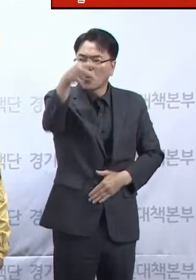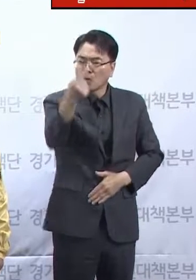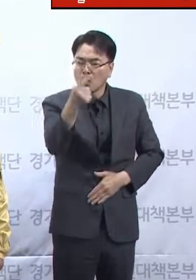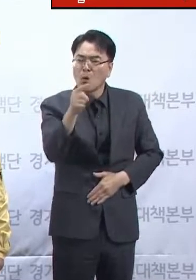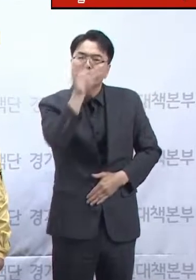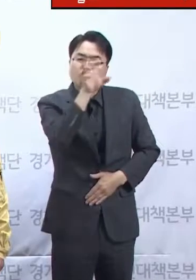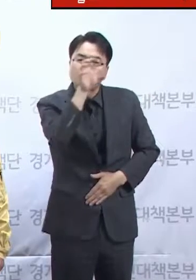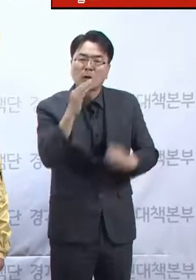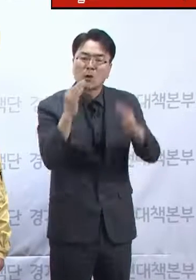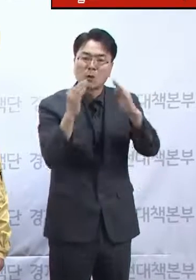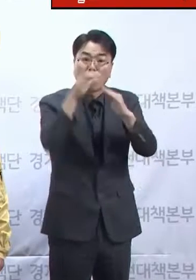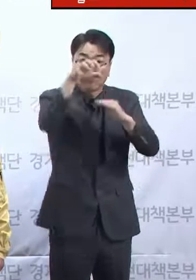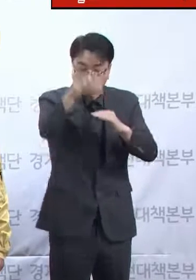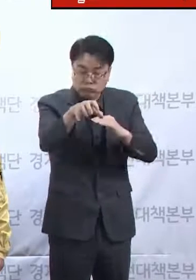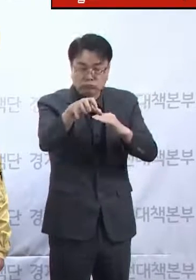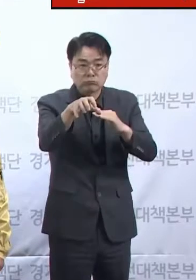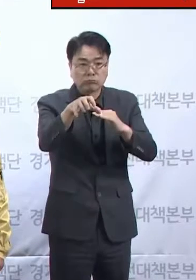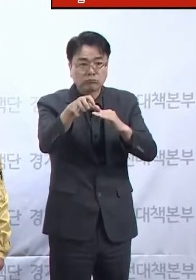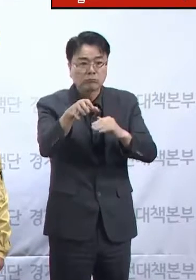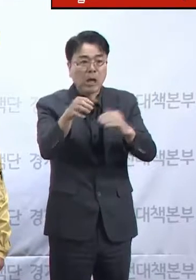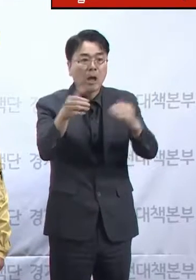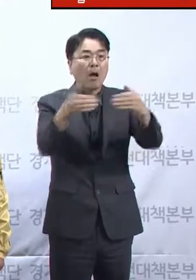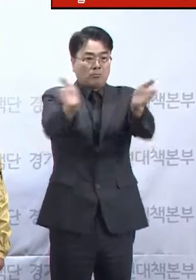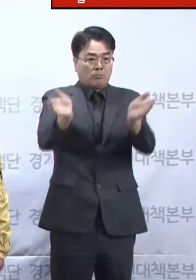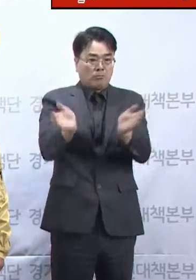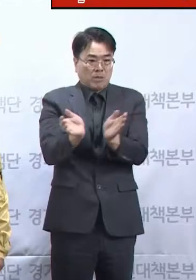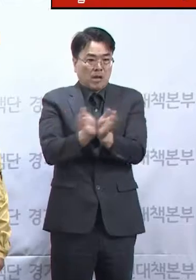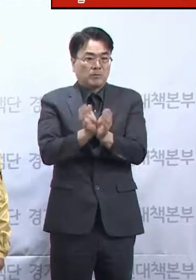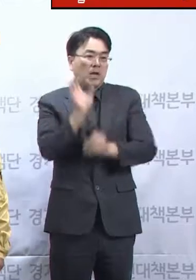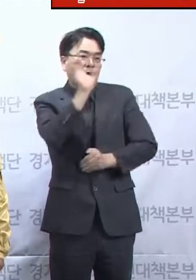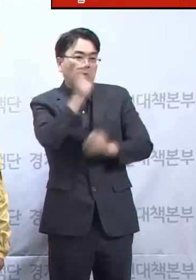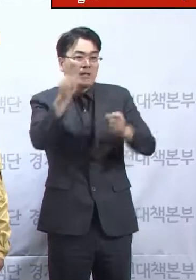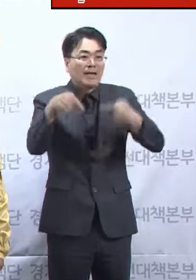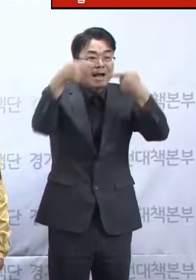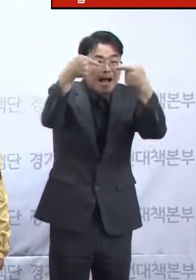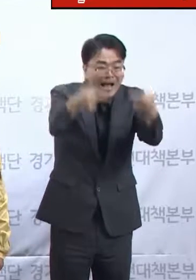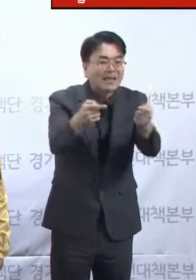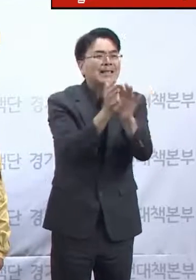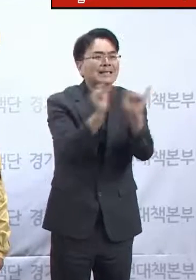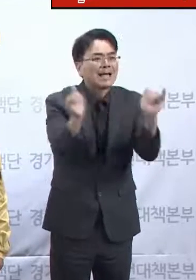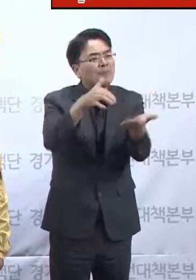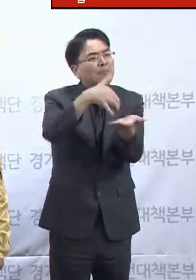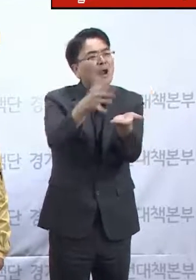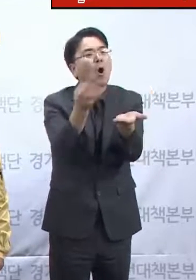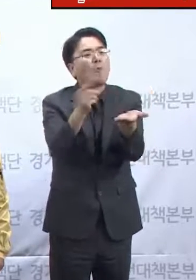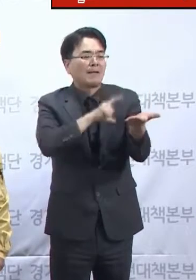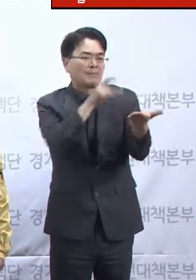하는 수련원의 단체 연수에 참석한 신도 또는 일반인의 명부